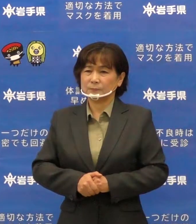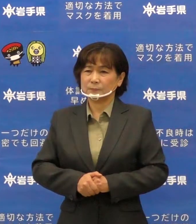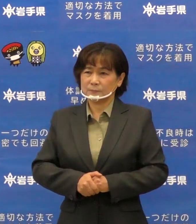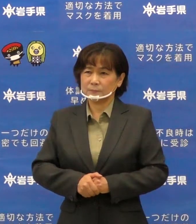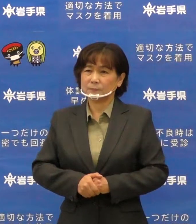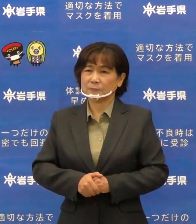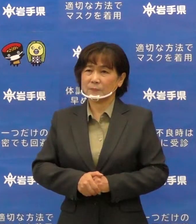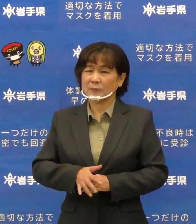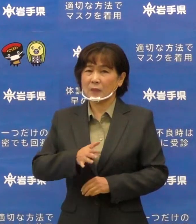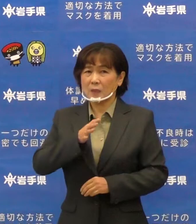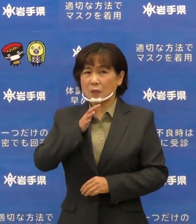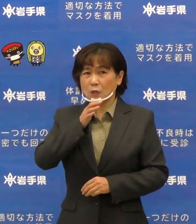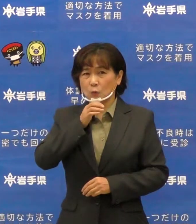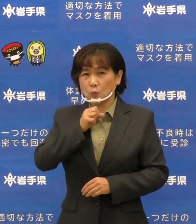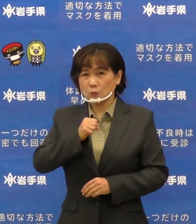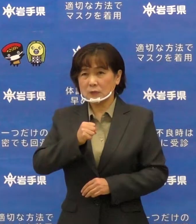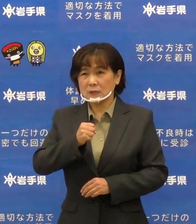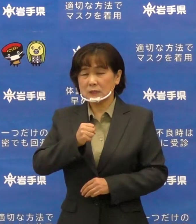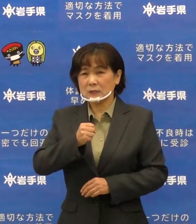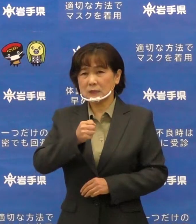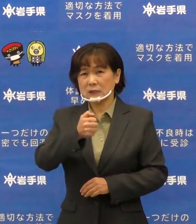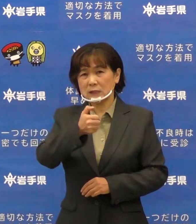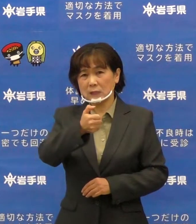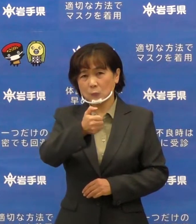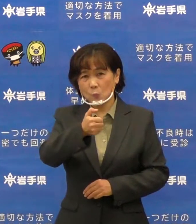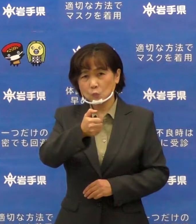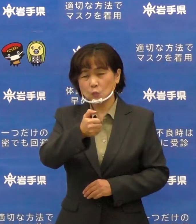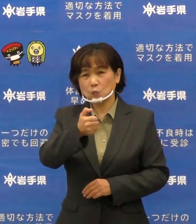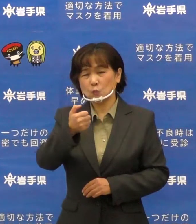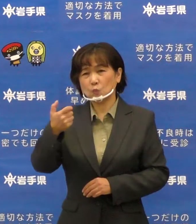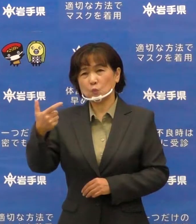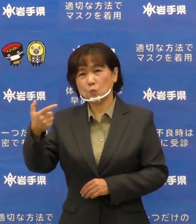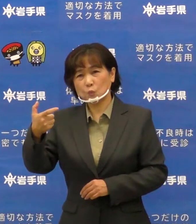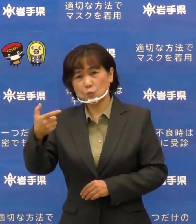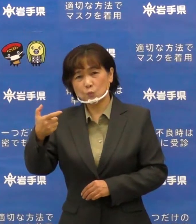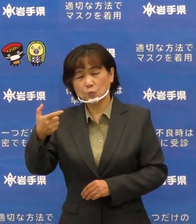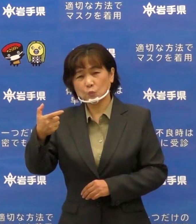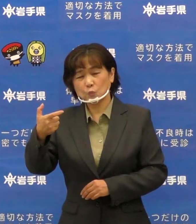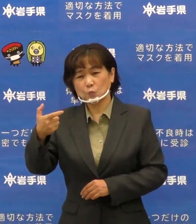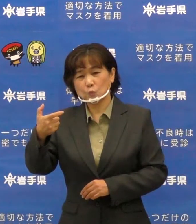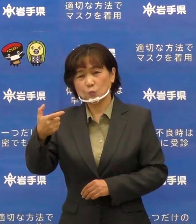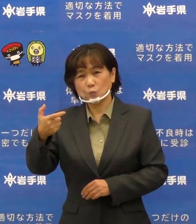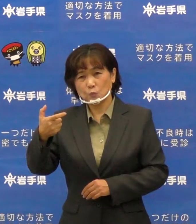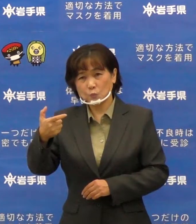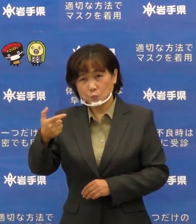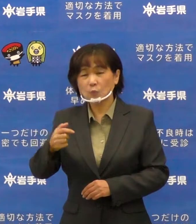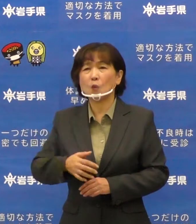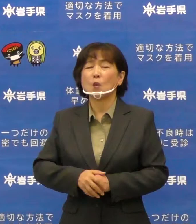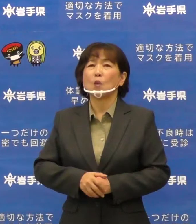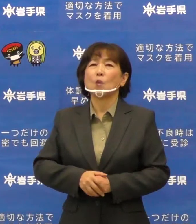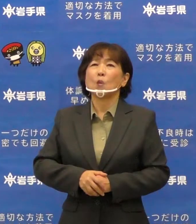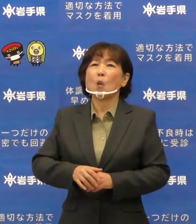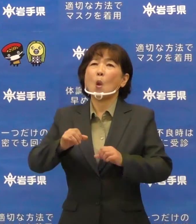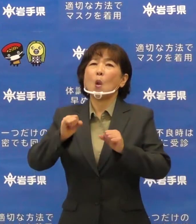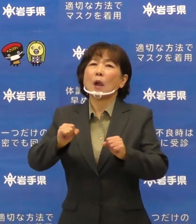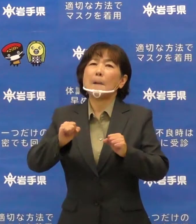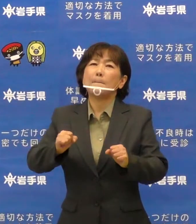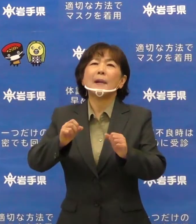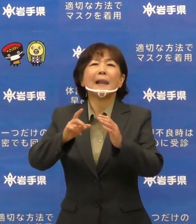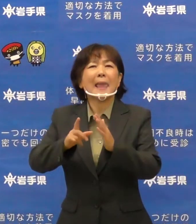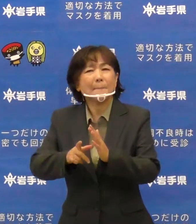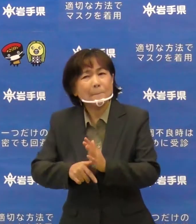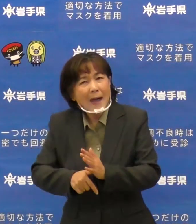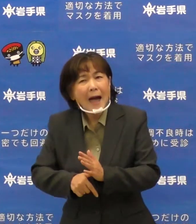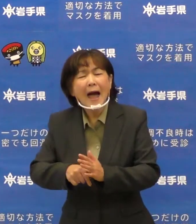50代60代を節制すると元気な70代80代を迎えることができるっていうのはちょっと古い